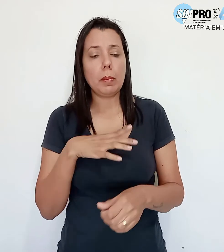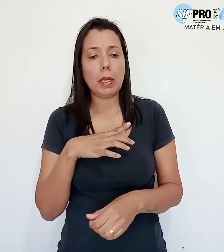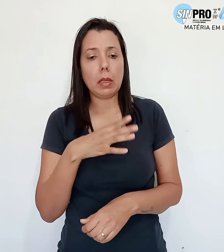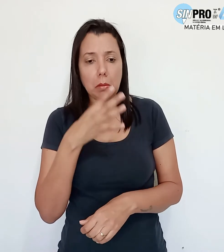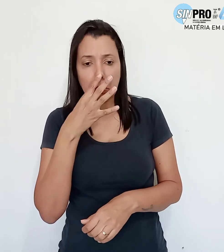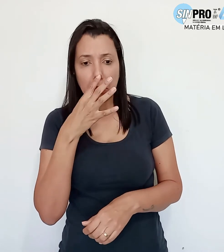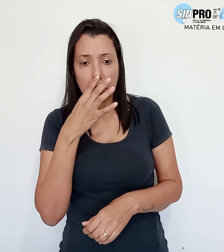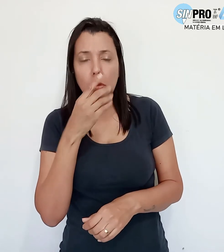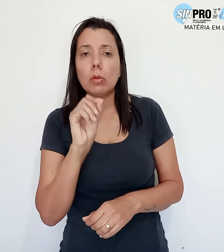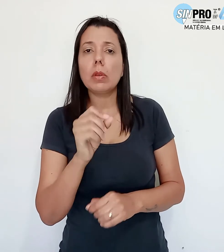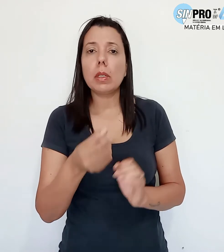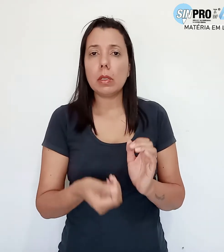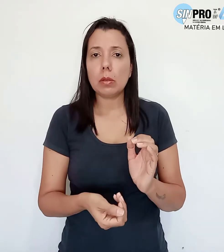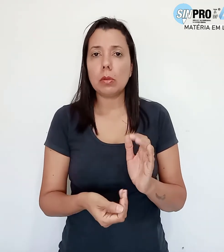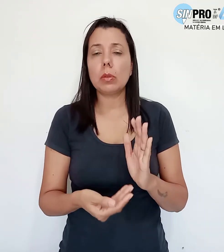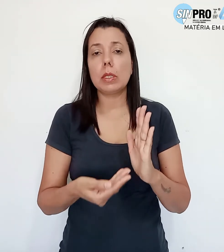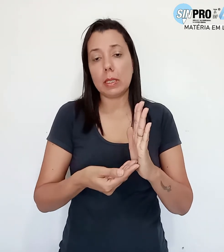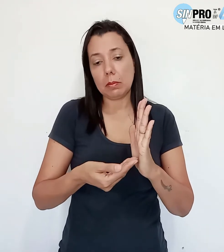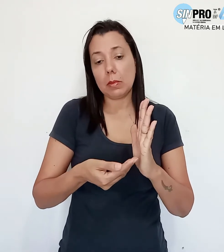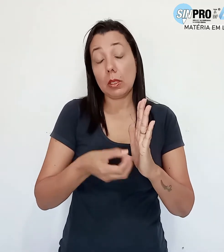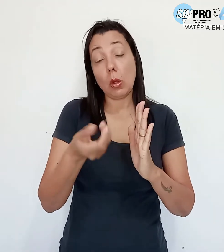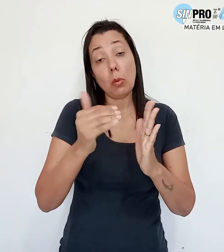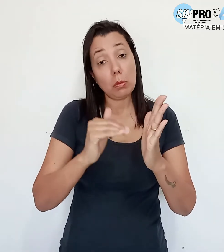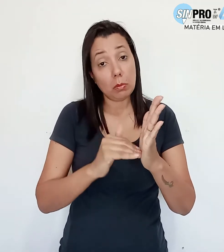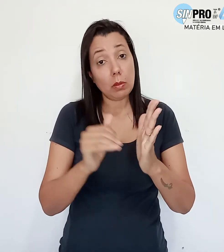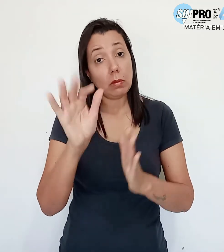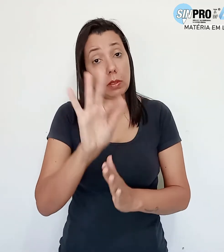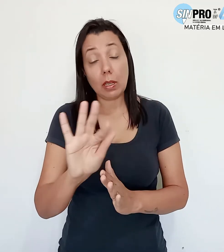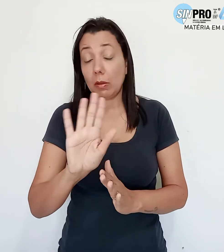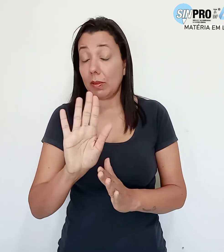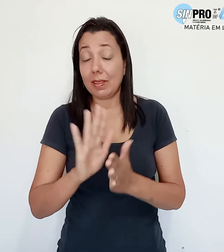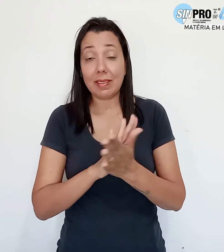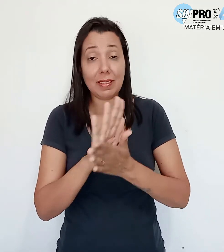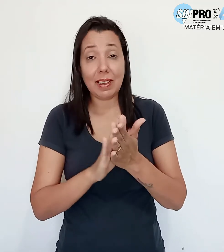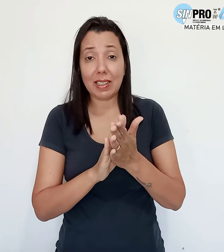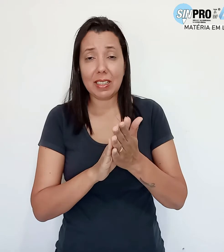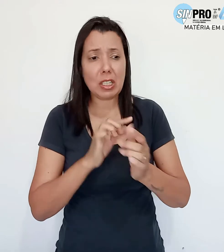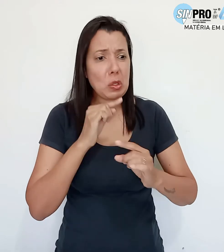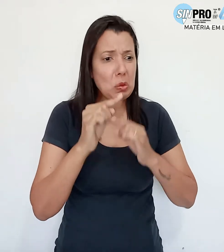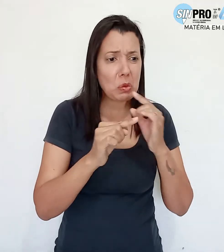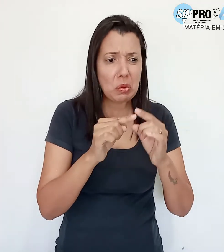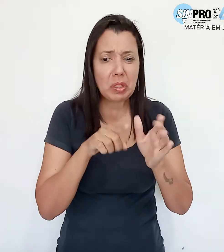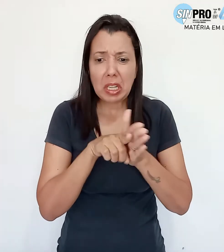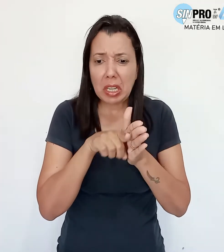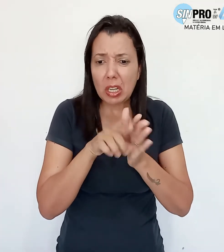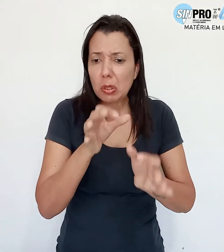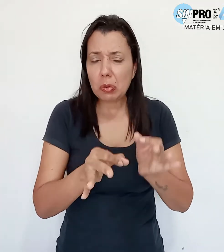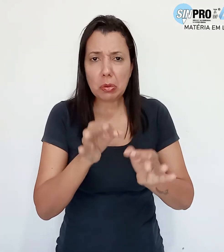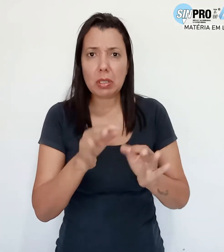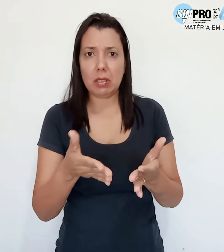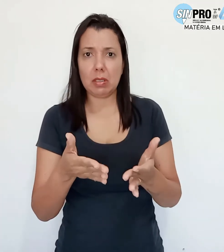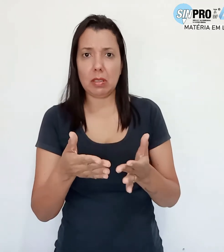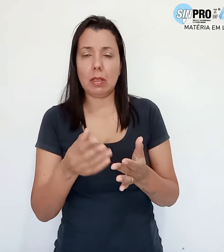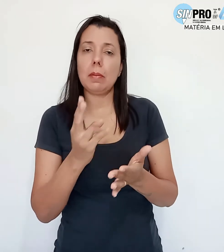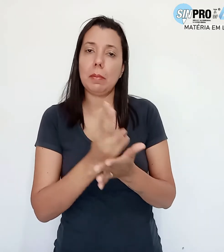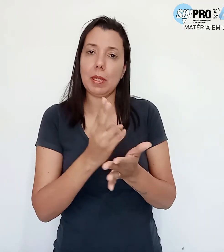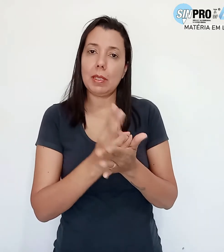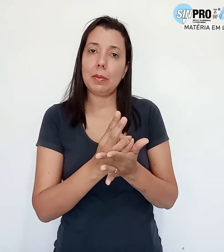da Câmara dos Deputados ou pelo Senado Federal e nem mesmo ser questionado pela Justiça. Embora letal,